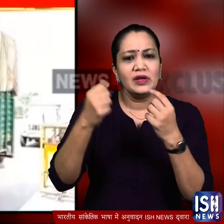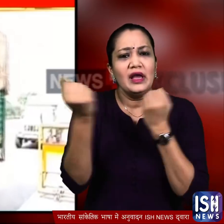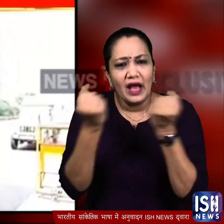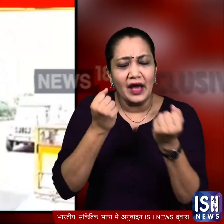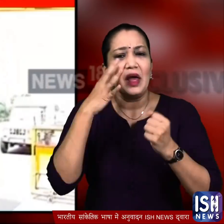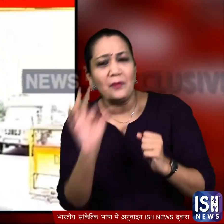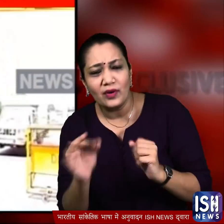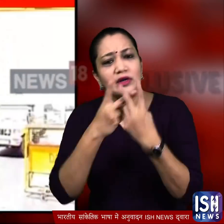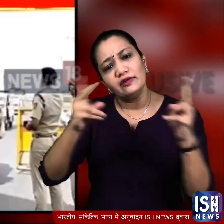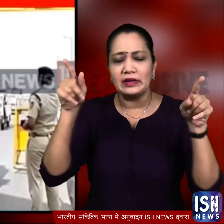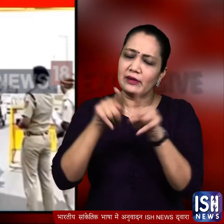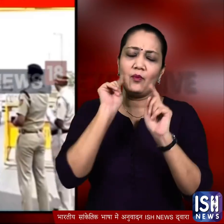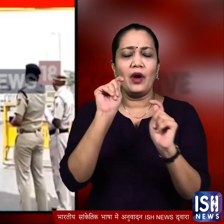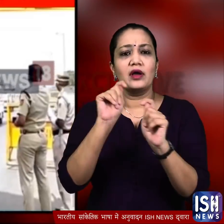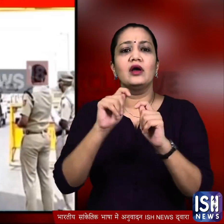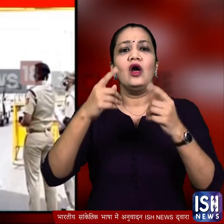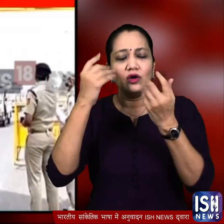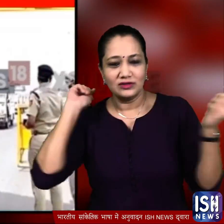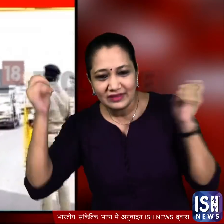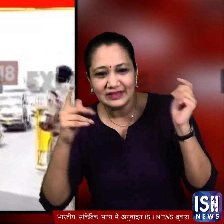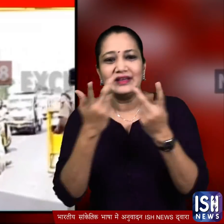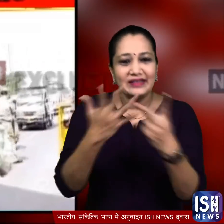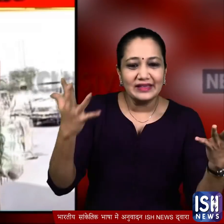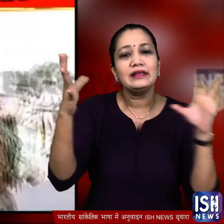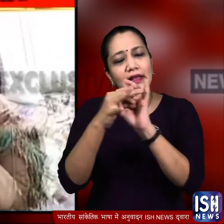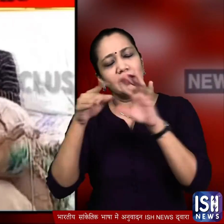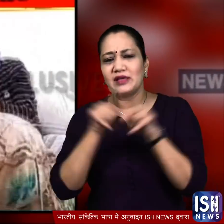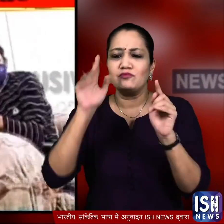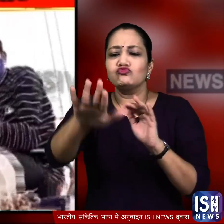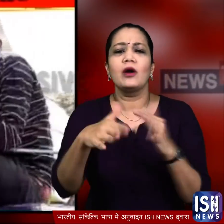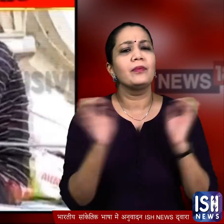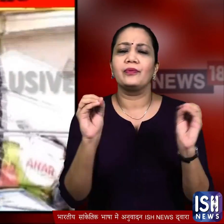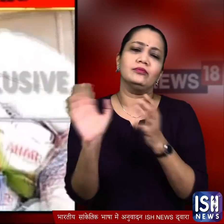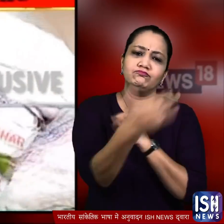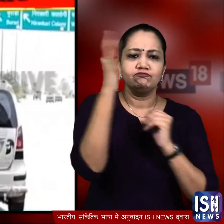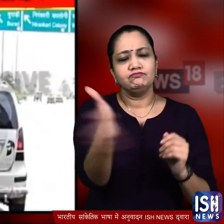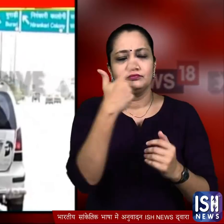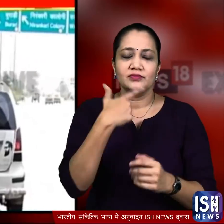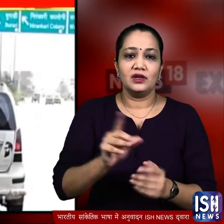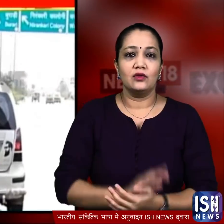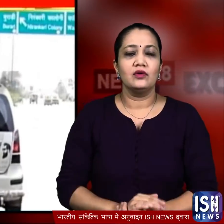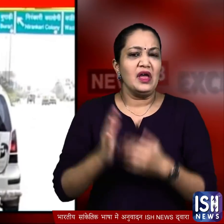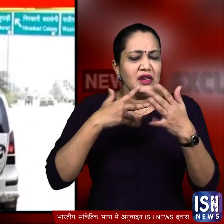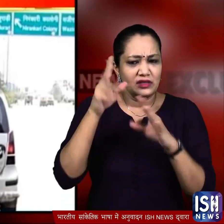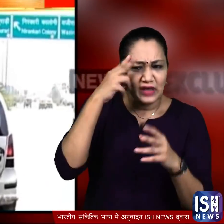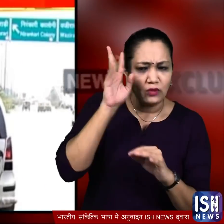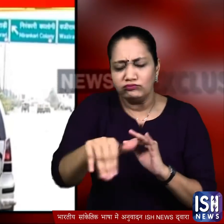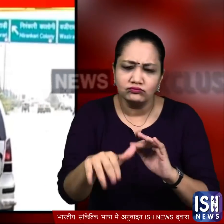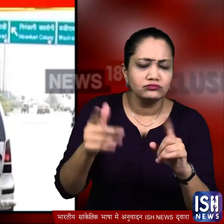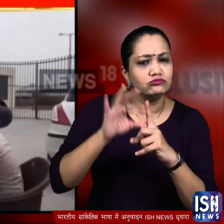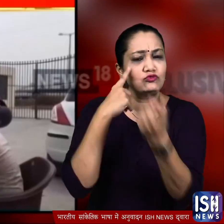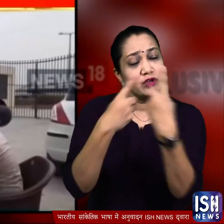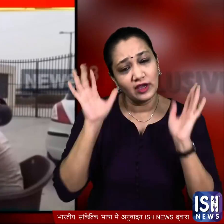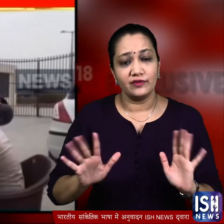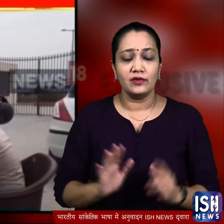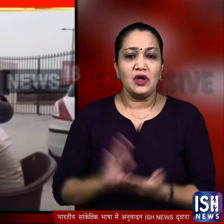ज्यादातर गाड़ियां जरूरी सेवाओं से जुड़ी हुई या माल ढुलाई से जुड़ी हुई दिखी, जिन्हें रोका नहीं गया, जबकि हर संदिग्ध गाड़ी को रोककर पूछताछ की